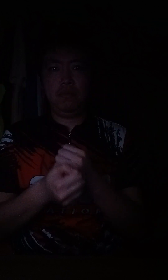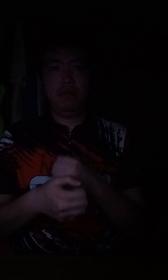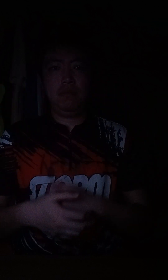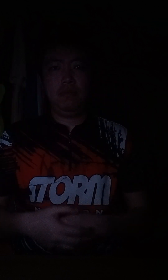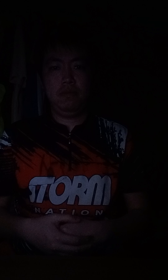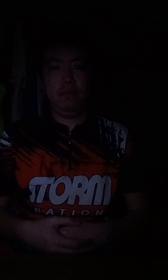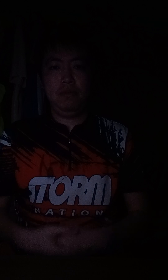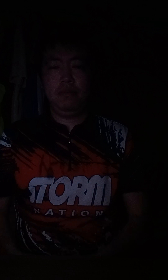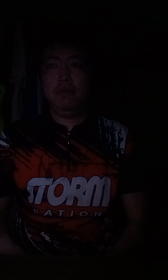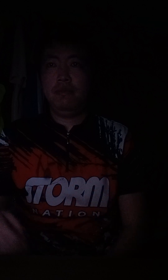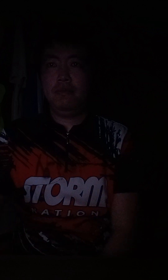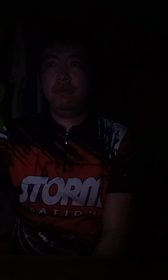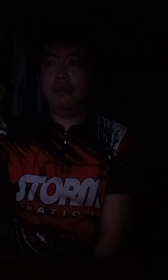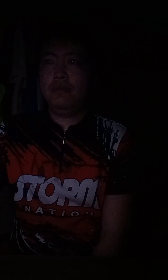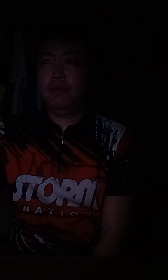이승기입니다.